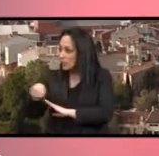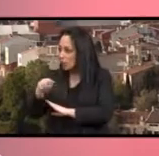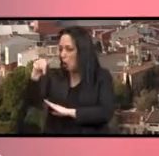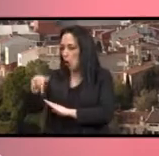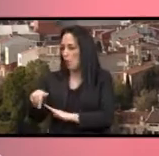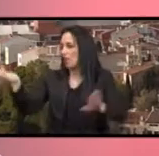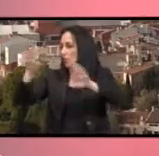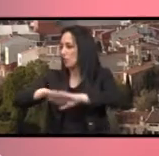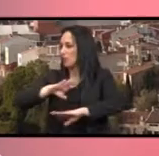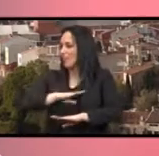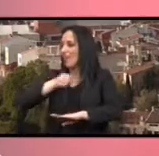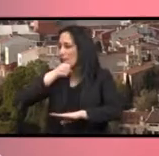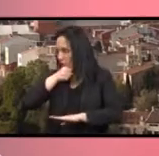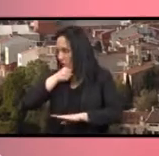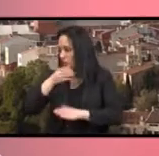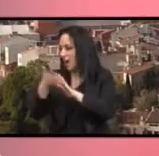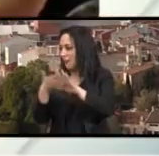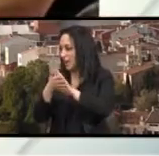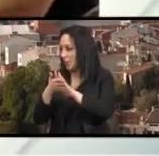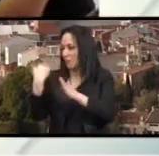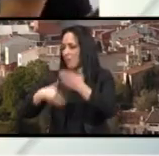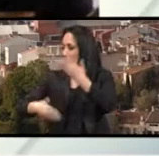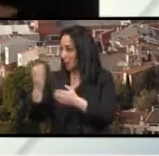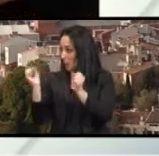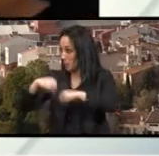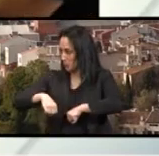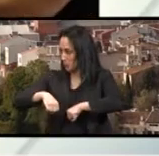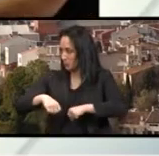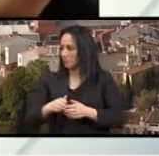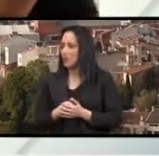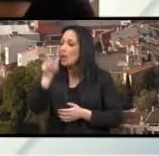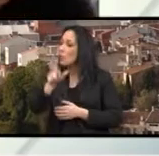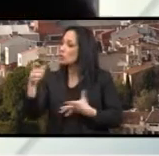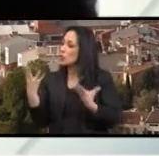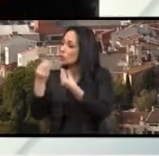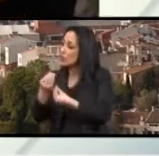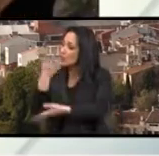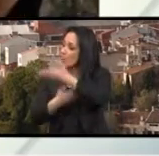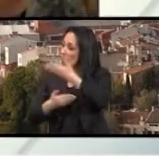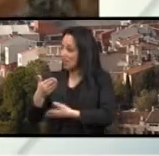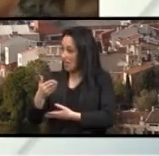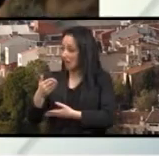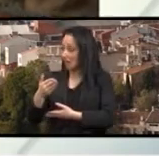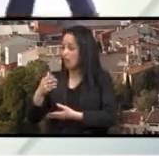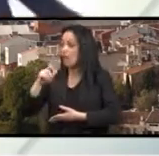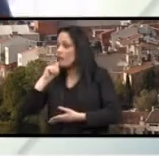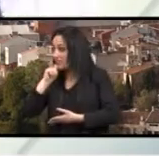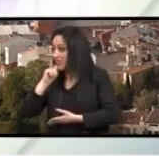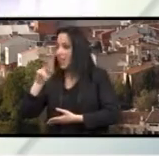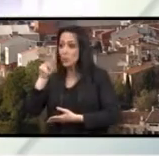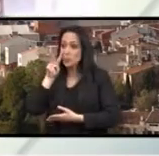parlarem. Com ho tenim tot preparat, comencem. Les persones amb discapacitats físiques, auditives,